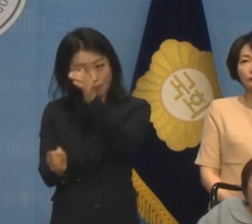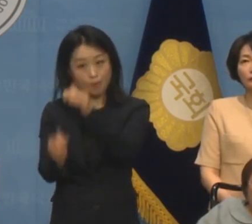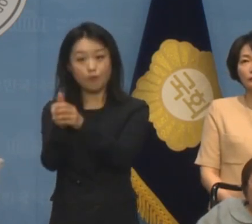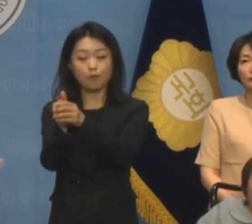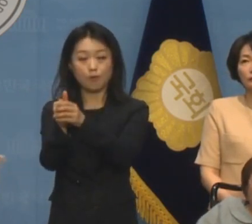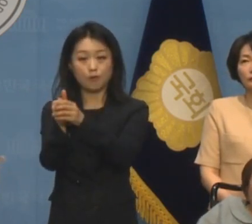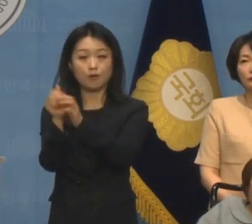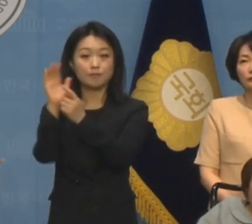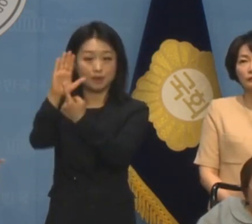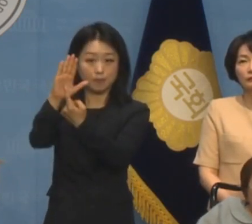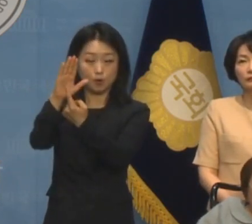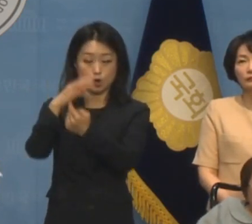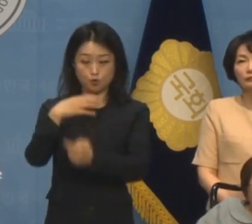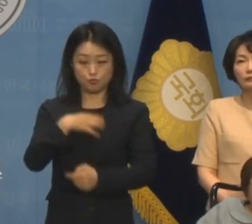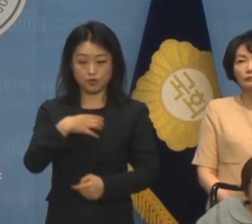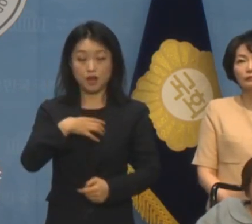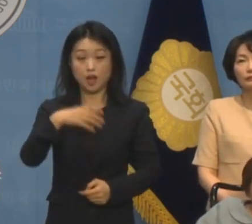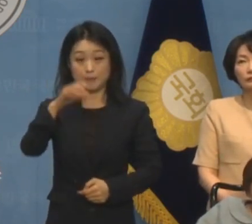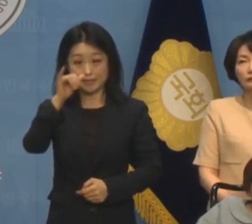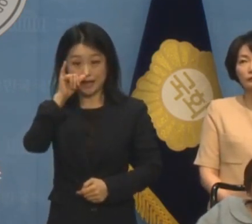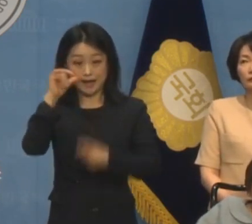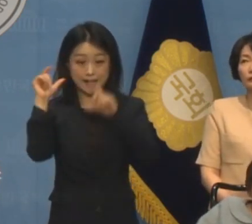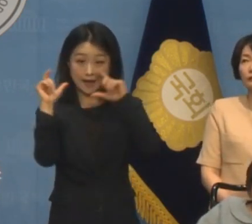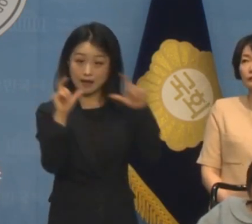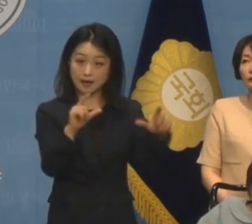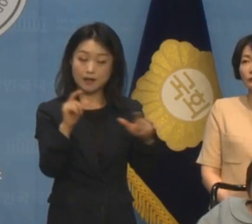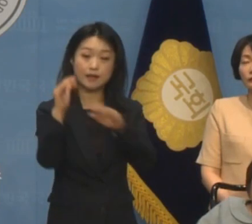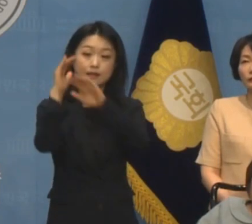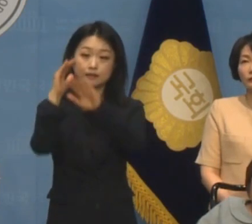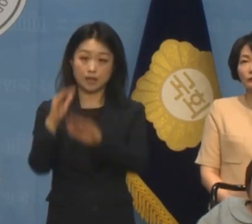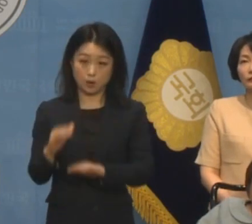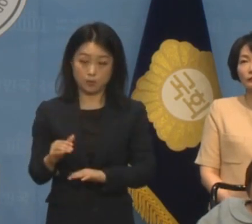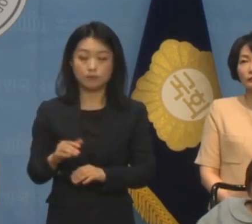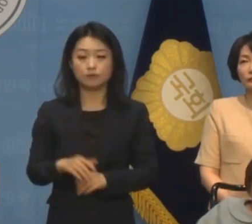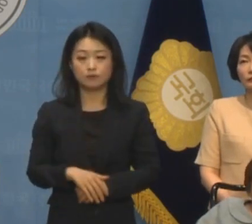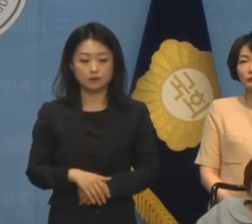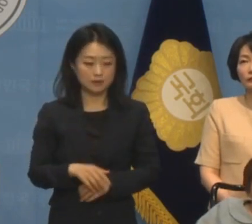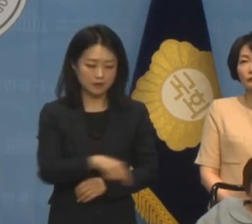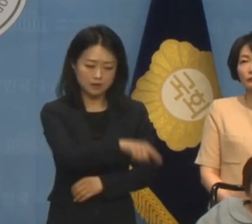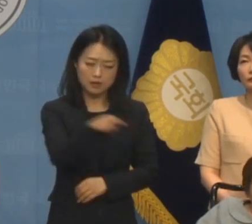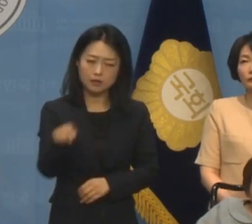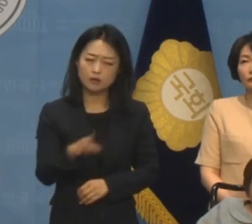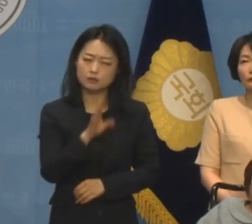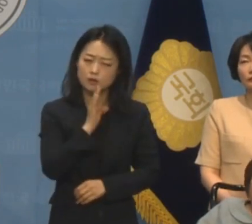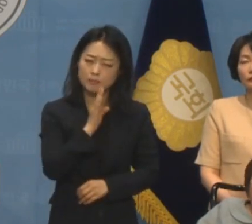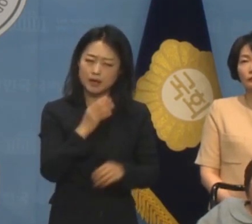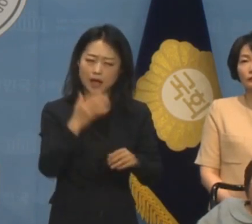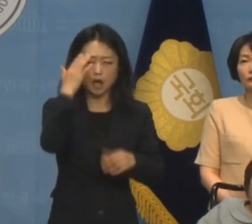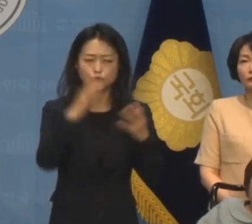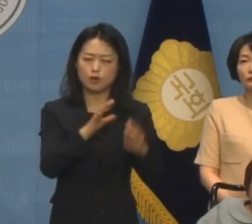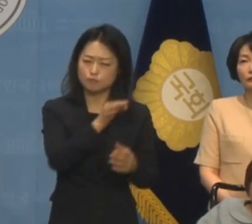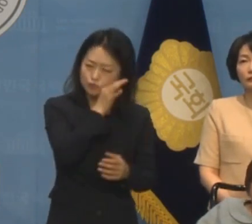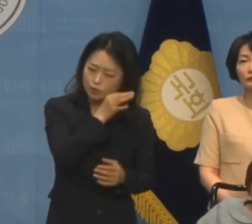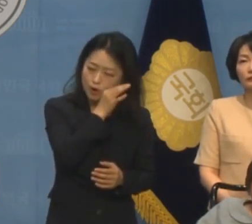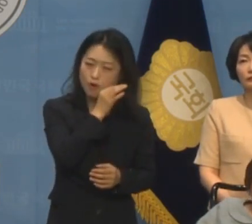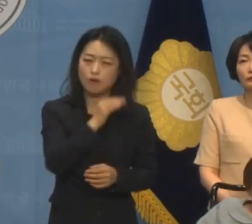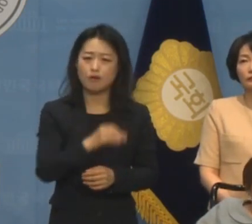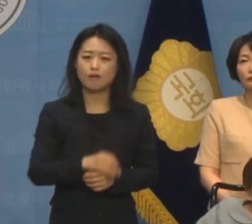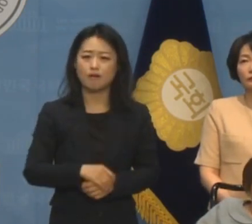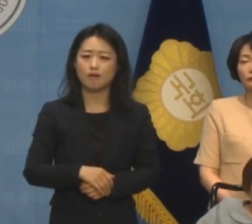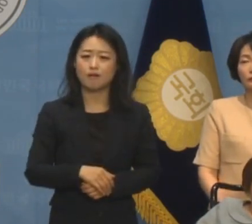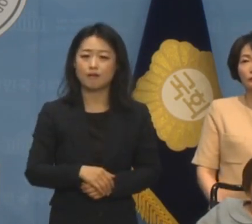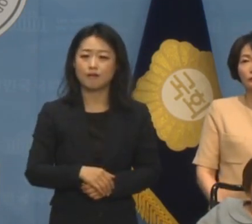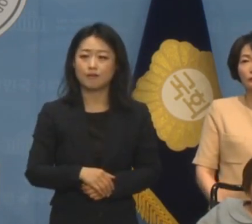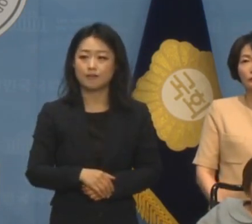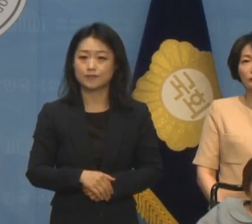발표하면서 우려하는 이러한 상황이 된 것에 대해서 정말 부끄럽기도 하고 참